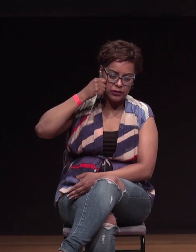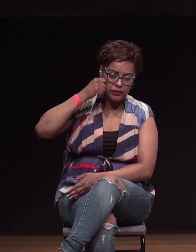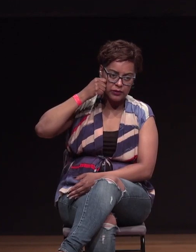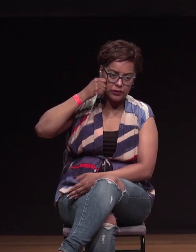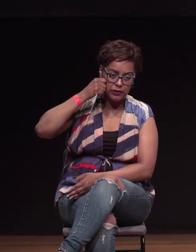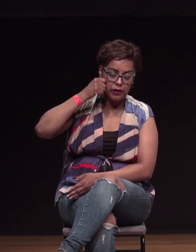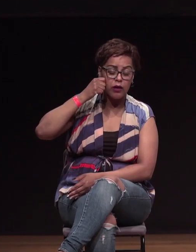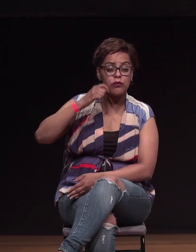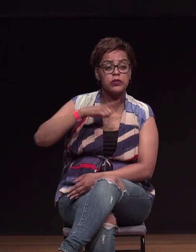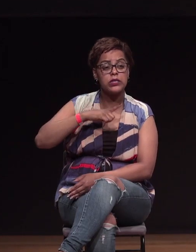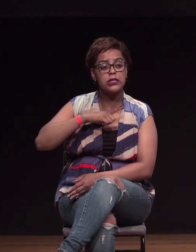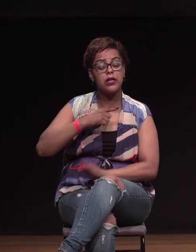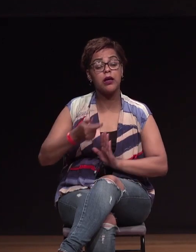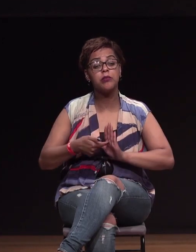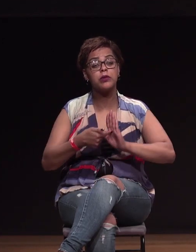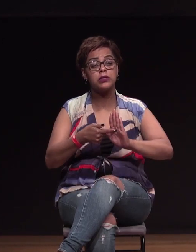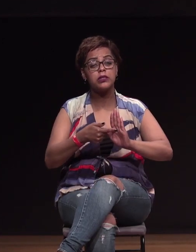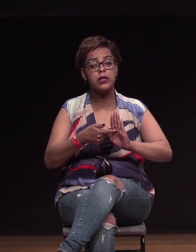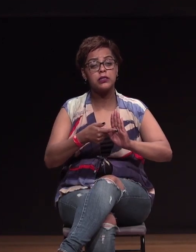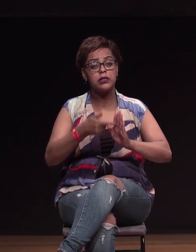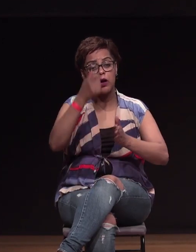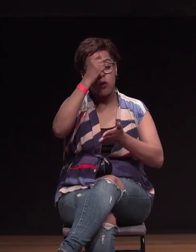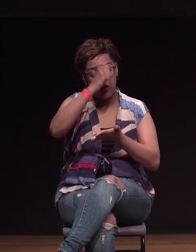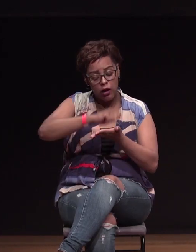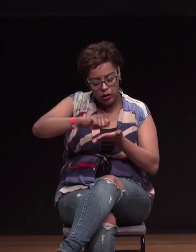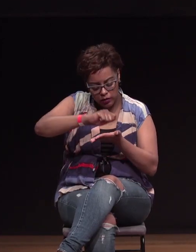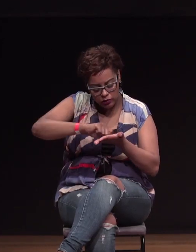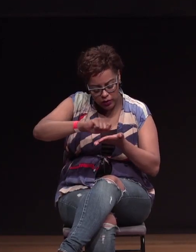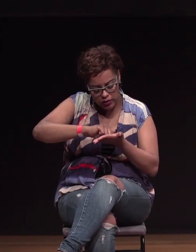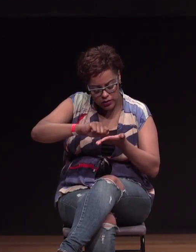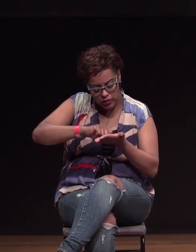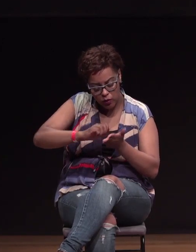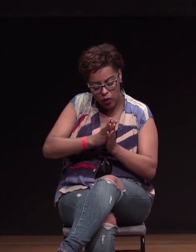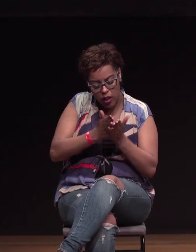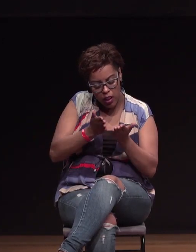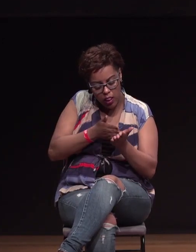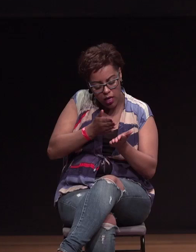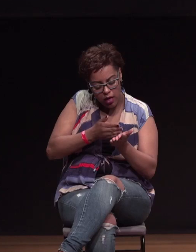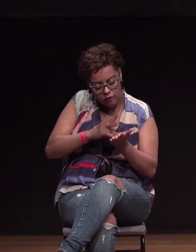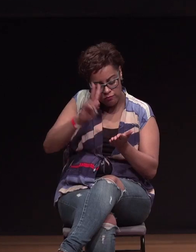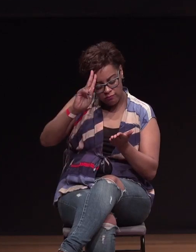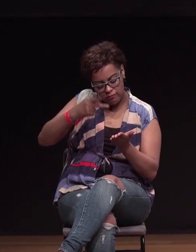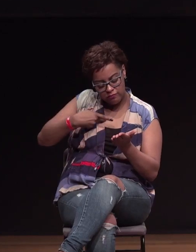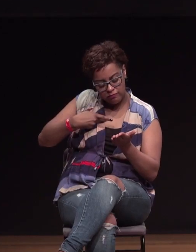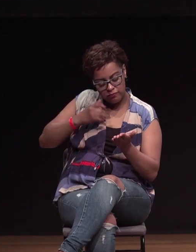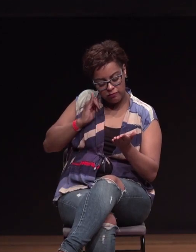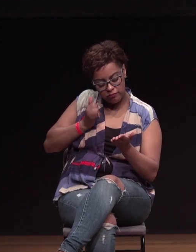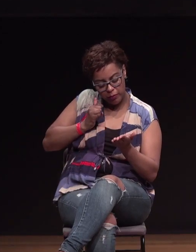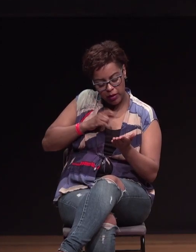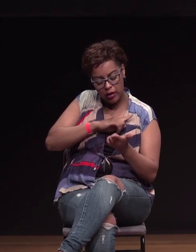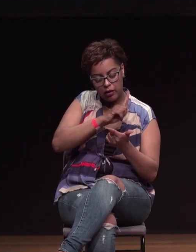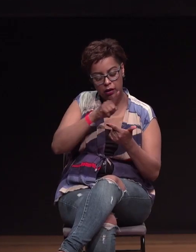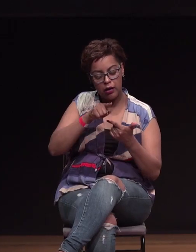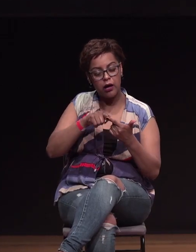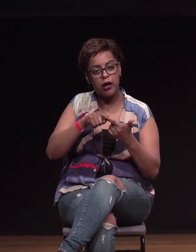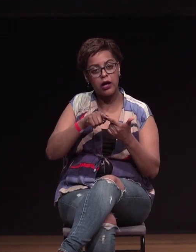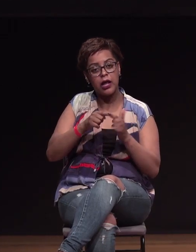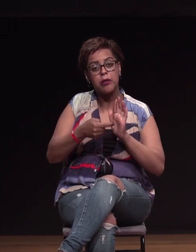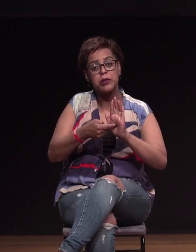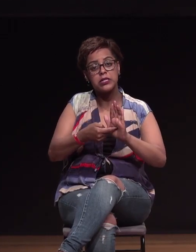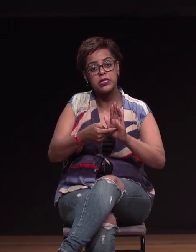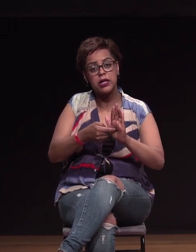uma apresentação do autor ou autora, da sua biografia, né? Tem uma apresentação da